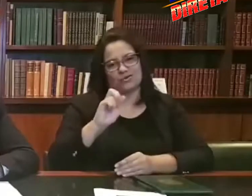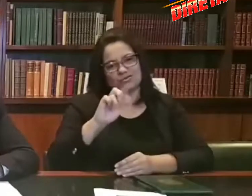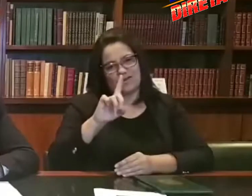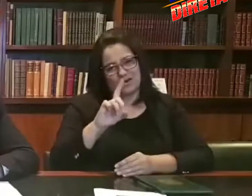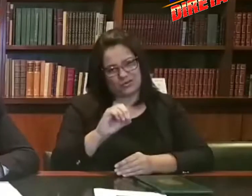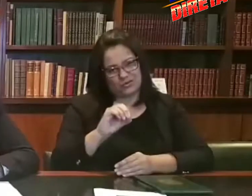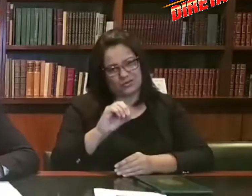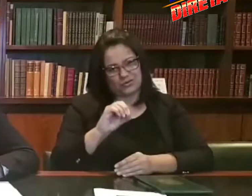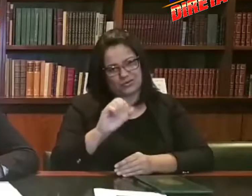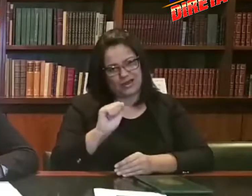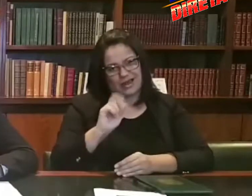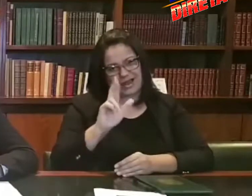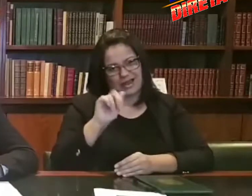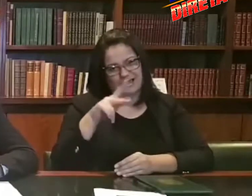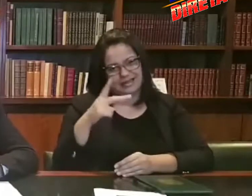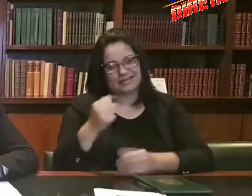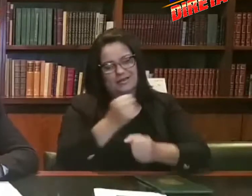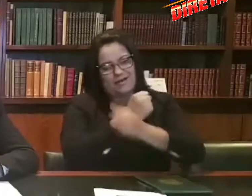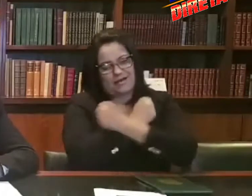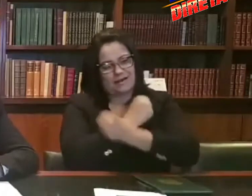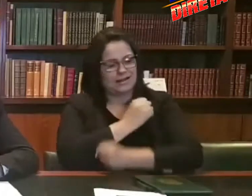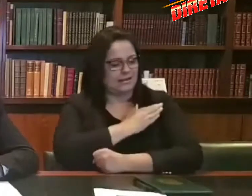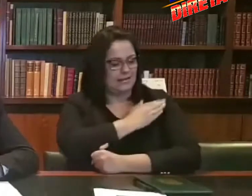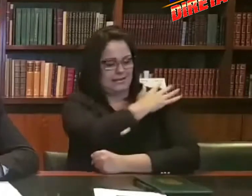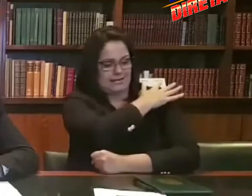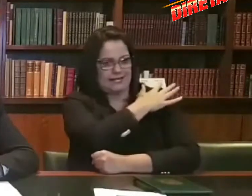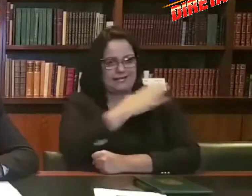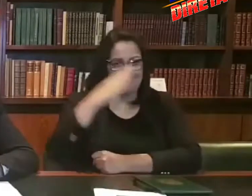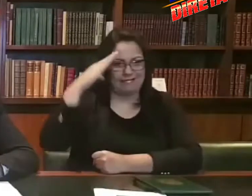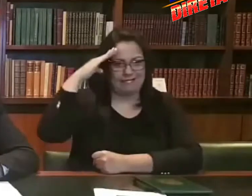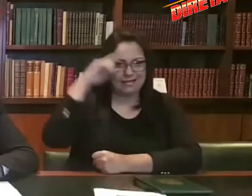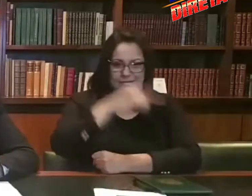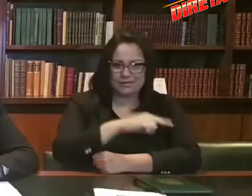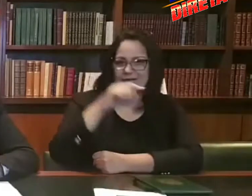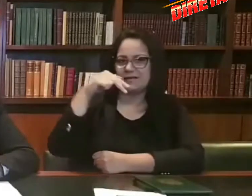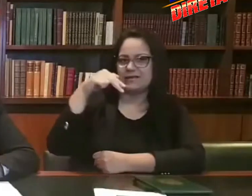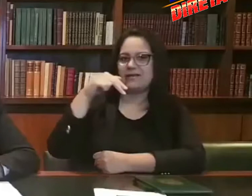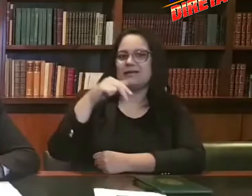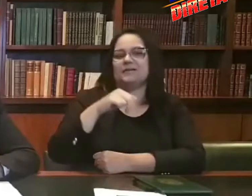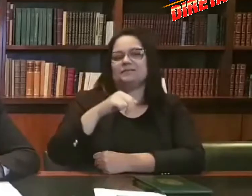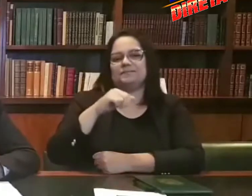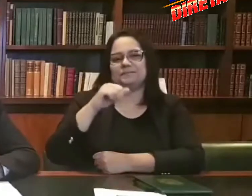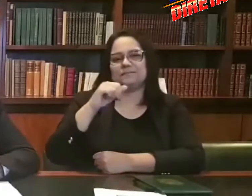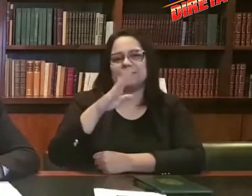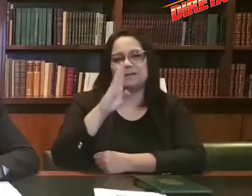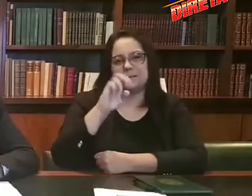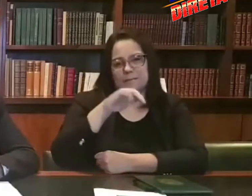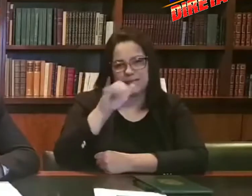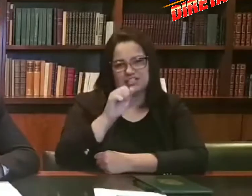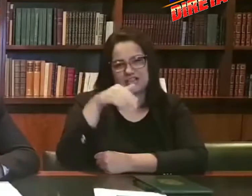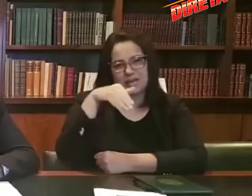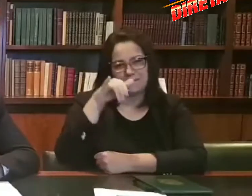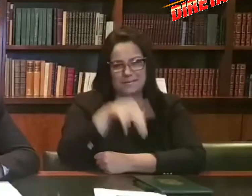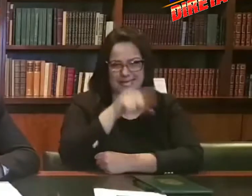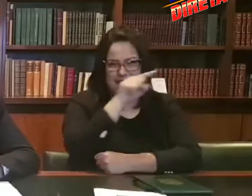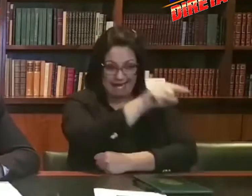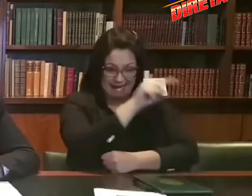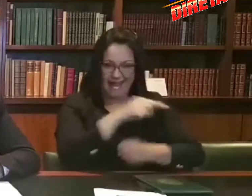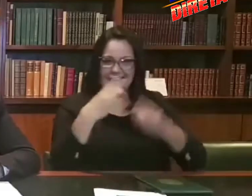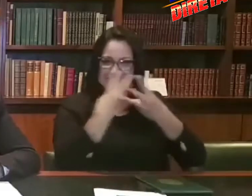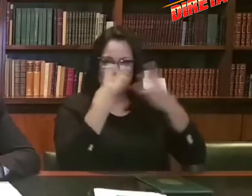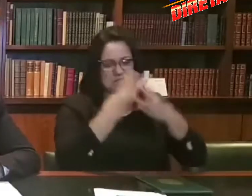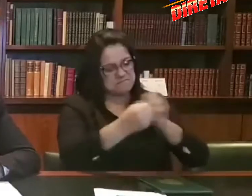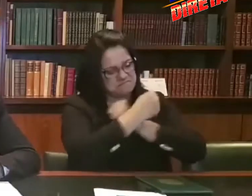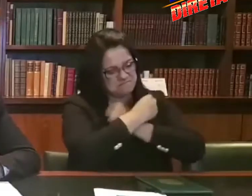capitão Benjamin Netanyahu, aquele abraço nosso extensivo a todos os irmãos de Israel. Cada vez mais estamos juntos. É